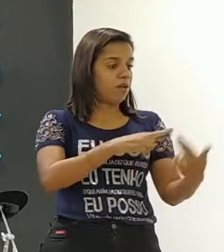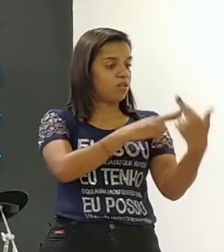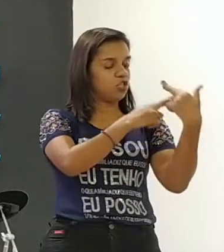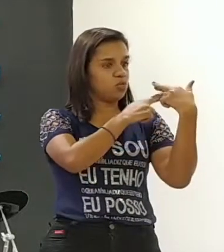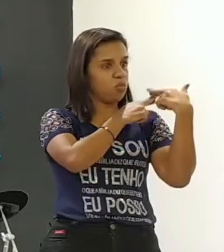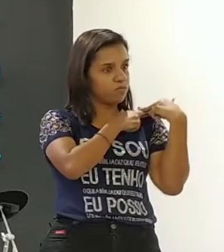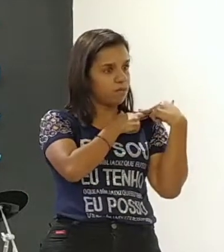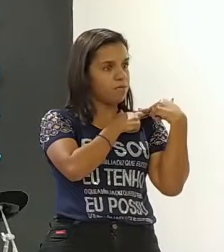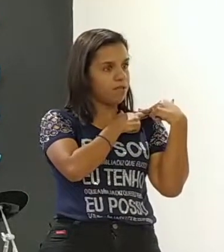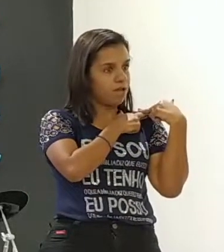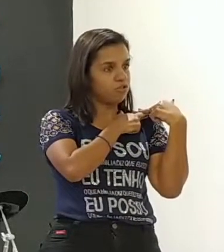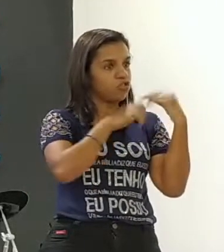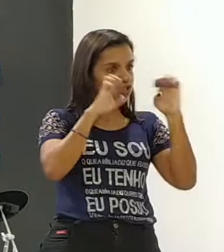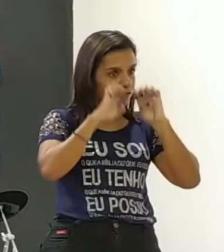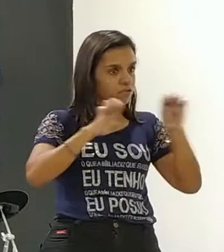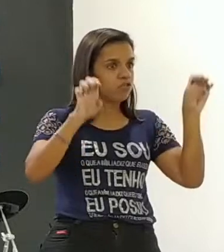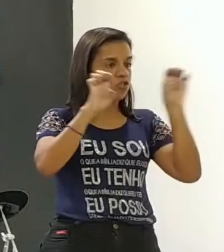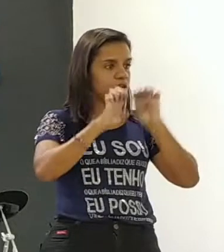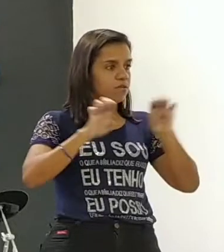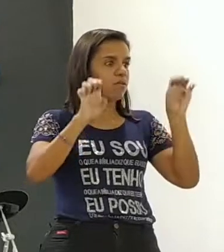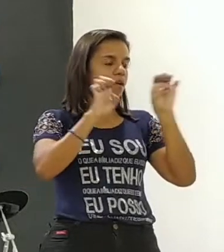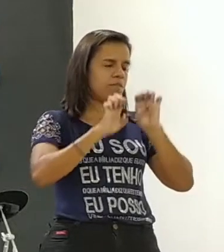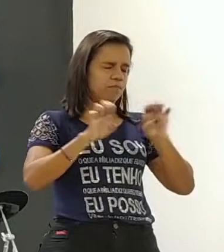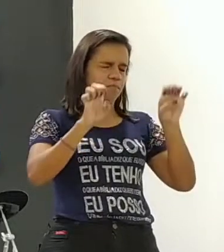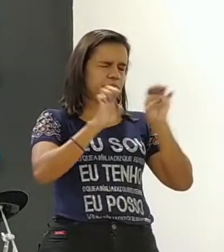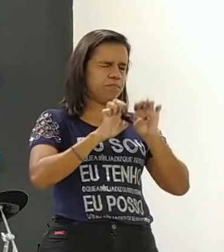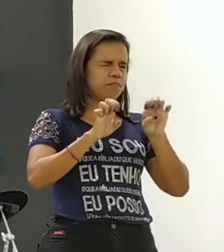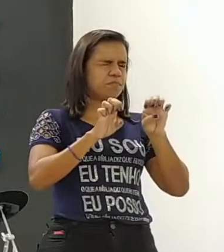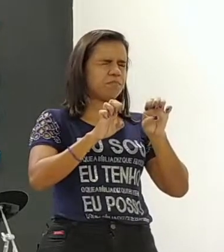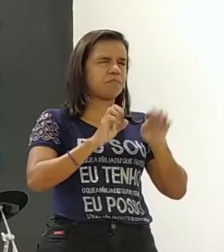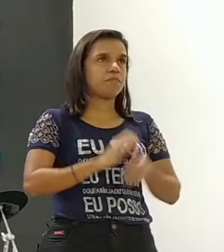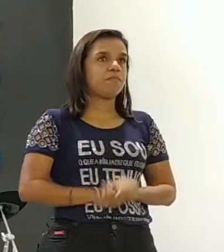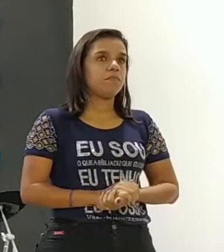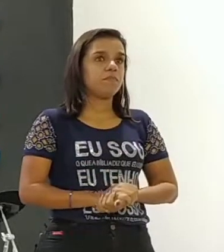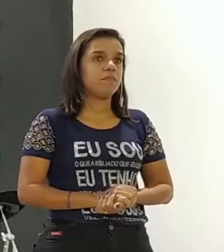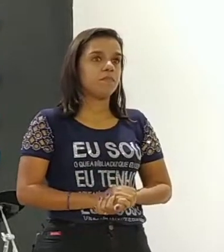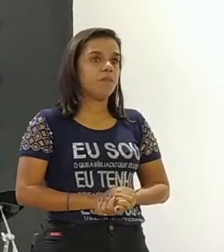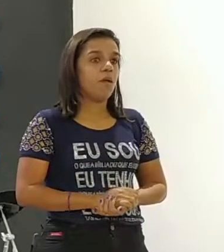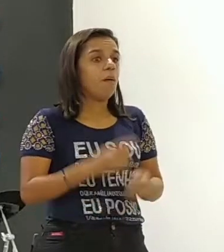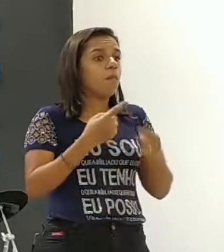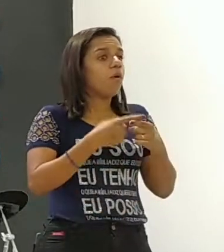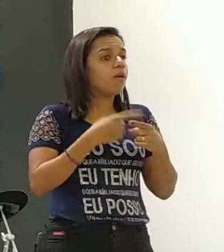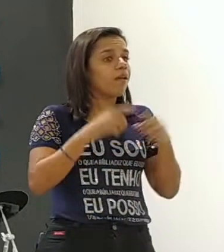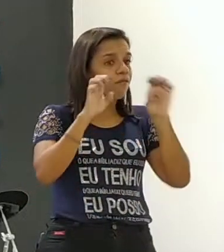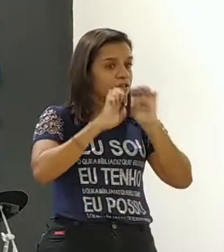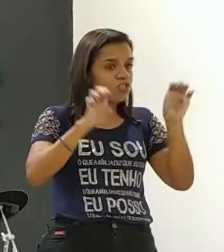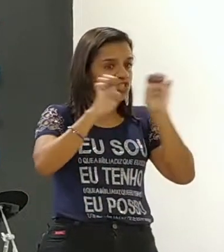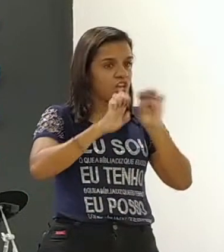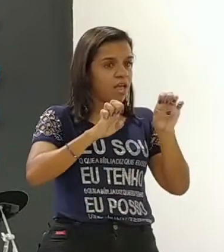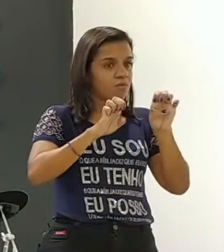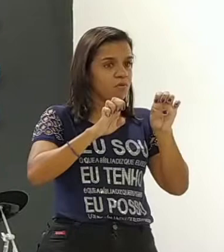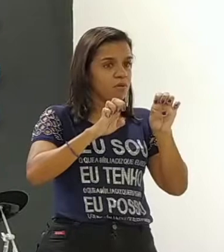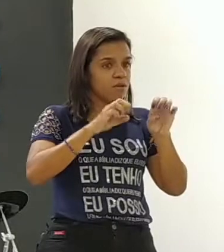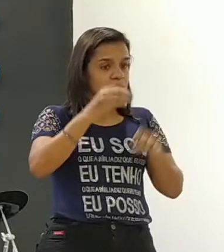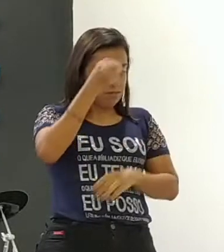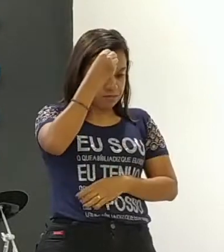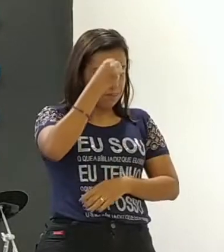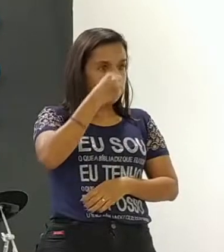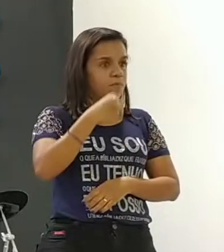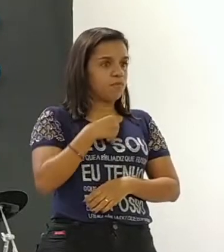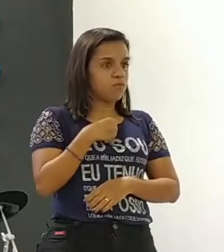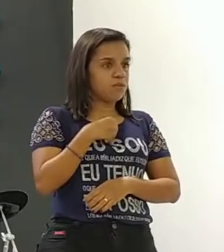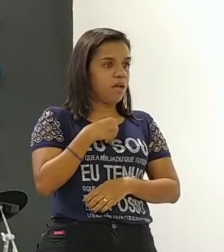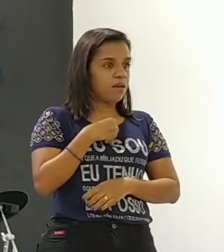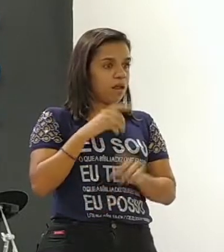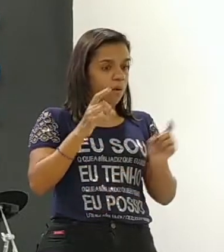no Evangelho. Por quê? Evangelho é negar a si mesmo, tomar a sua